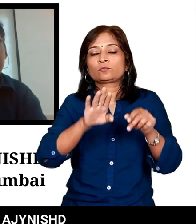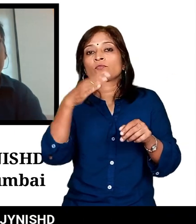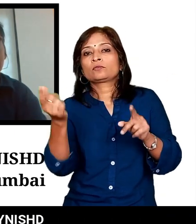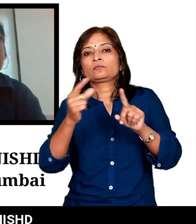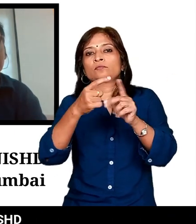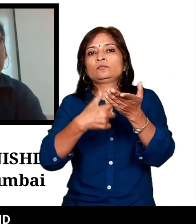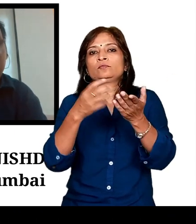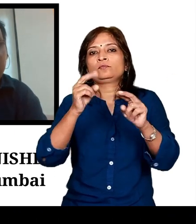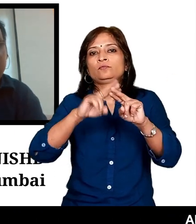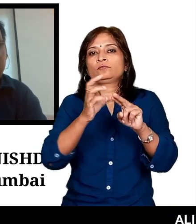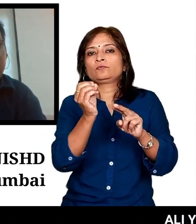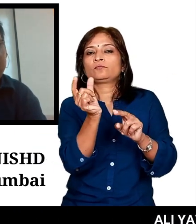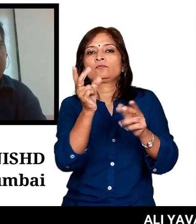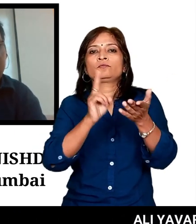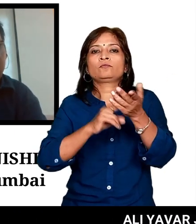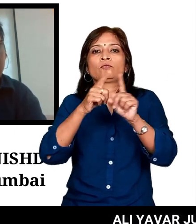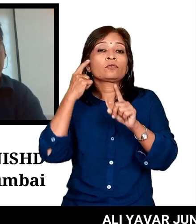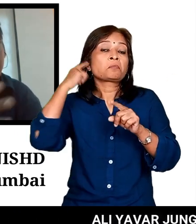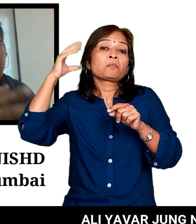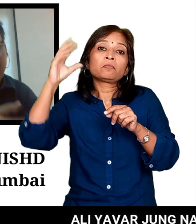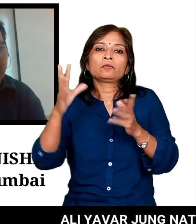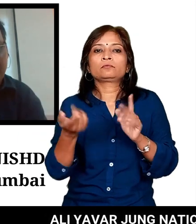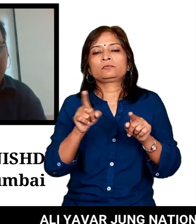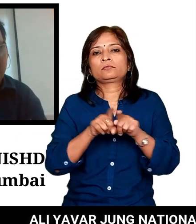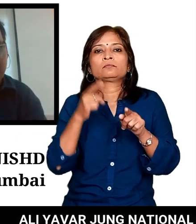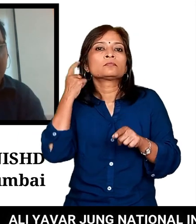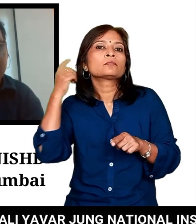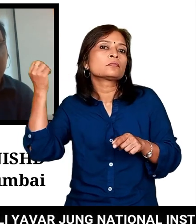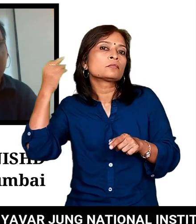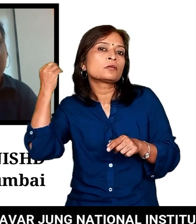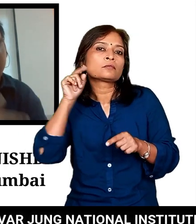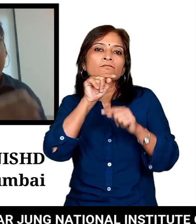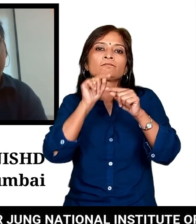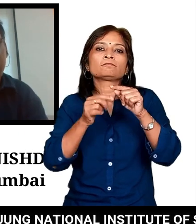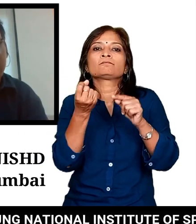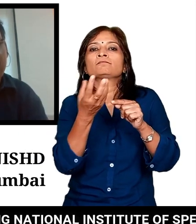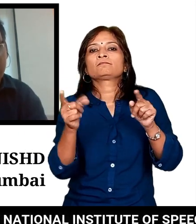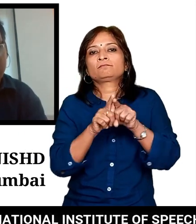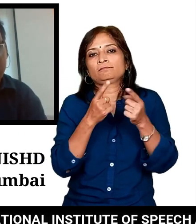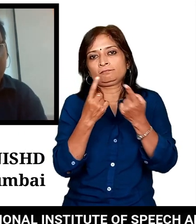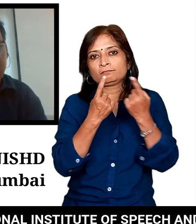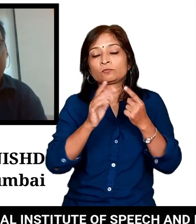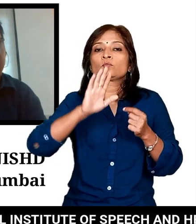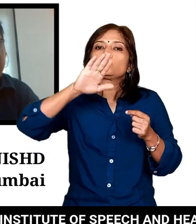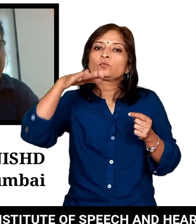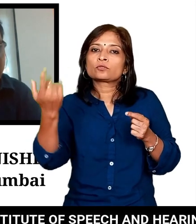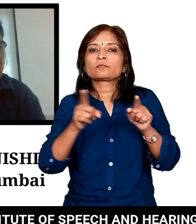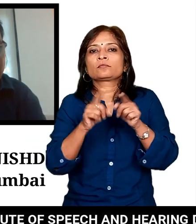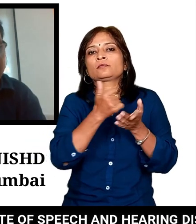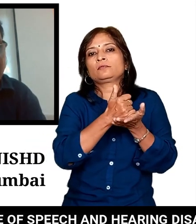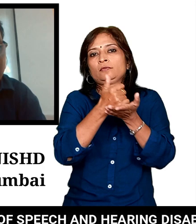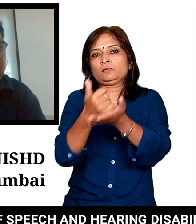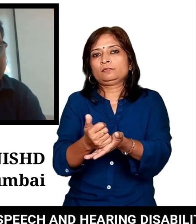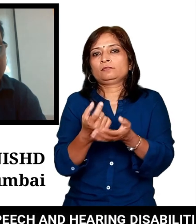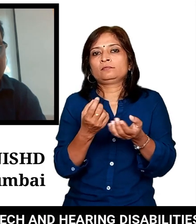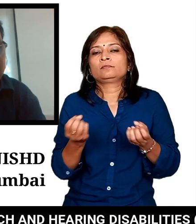की क्षमता को समझ सकते हैं, जान सकते हैं। और एक बार ये पता होने के बाद अगली ट्रीटमेंट हम कर सकते हैं। अगली ट्रीटमेंट ये